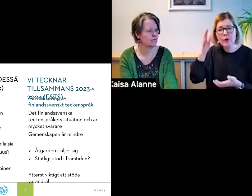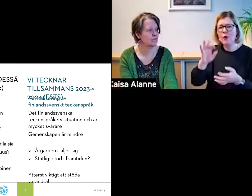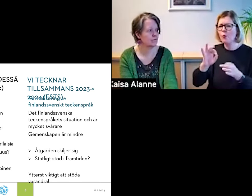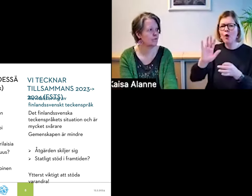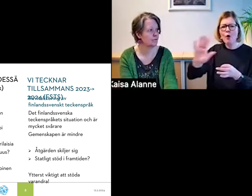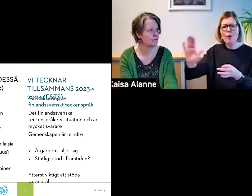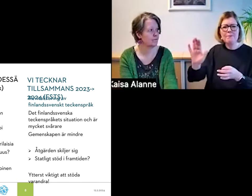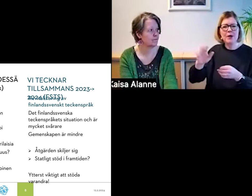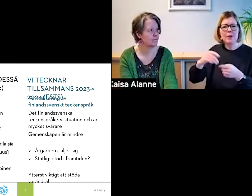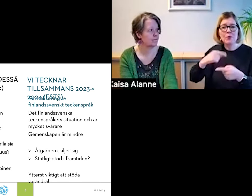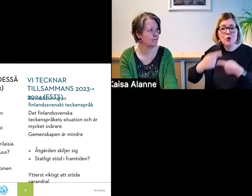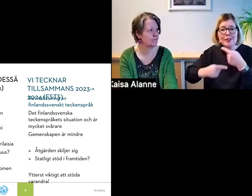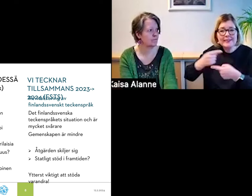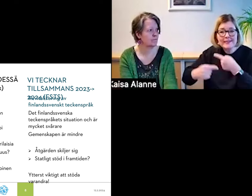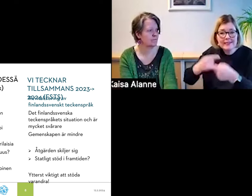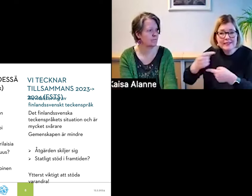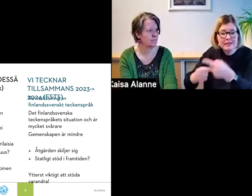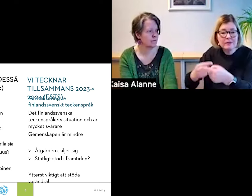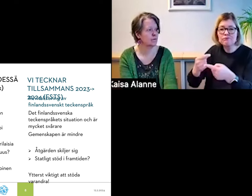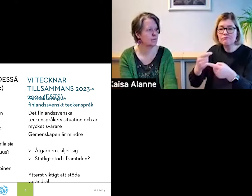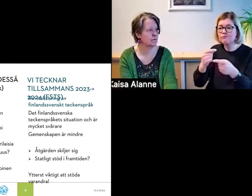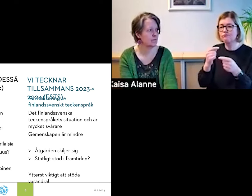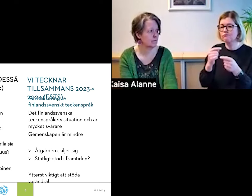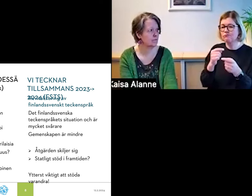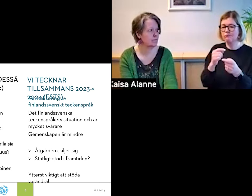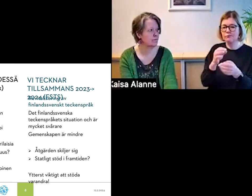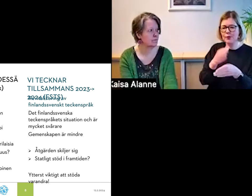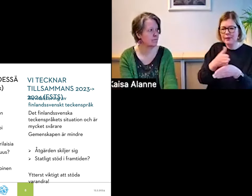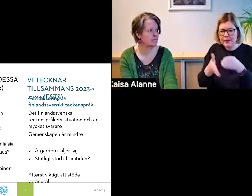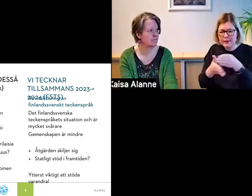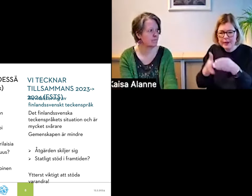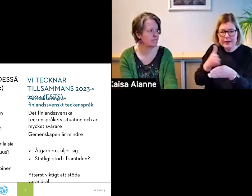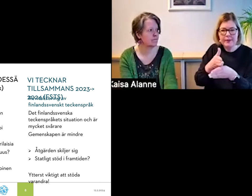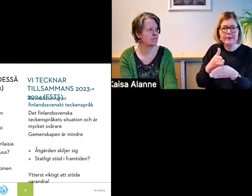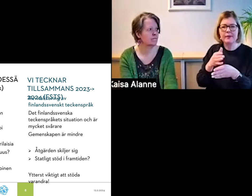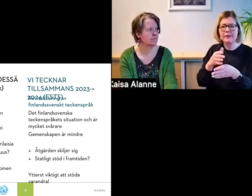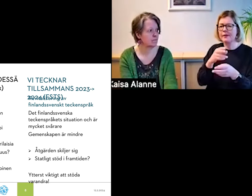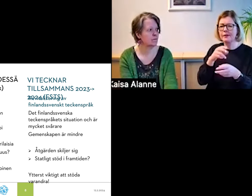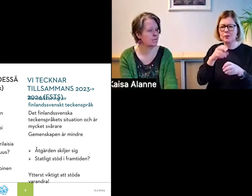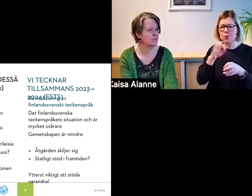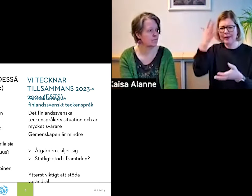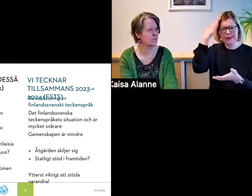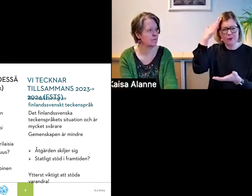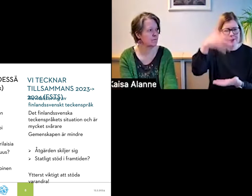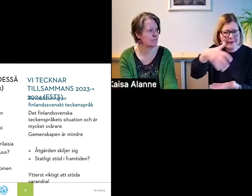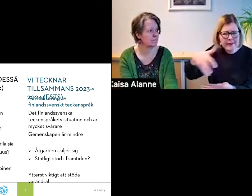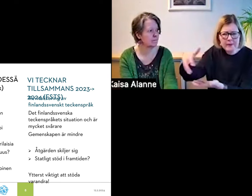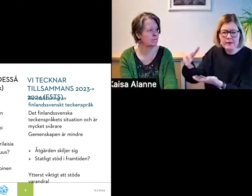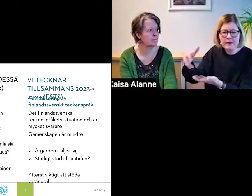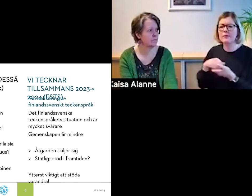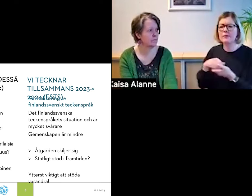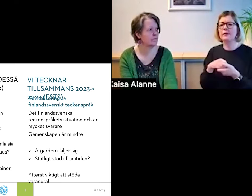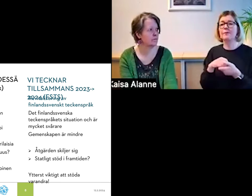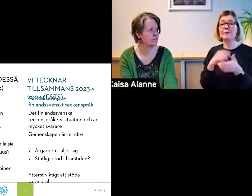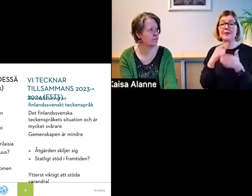että tätä kautta mekin olemme saaneet hyvin paljon arvokasta tietoa siitä prosessista. Millä tavalla voidaan rakentaa